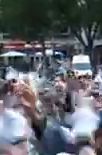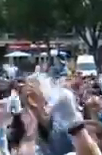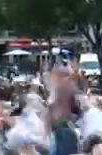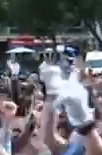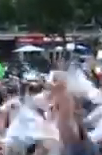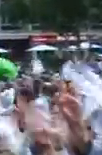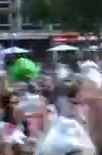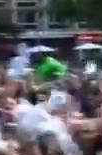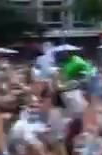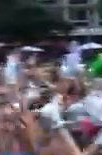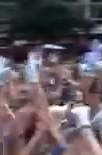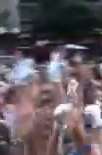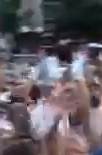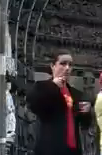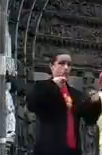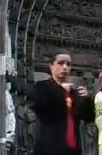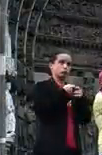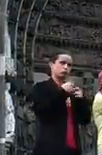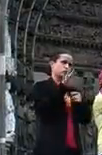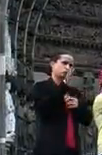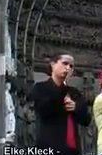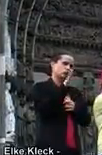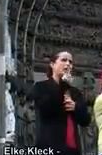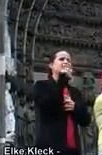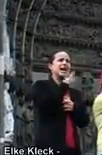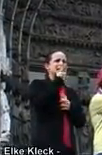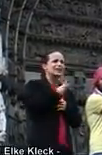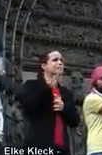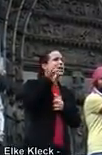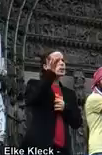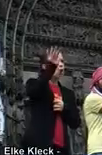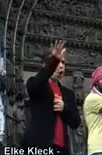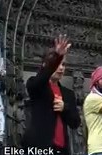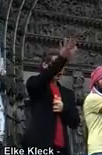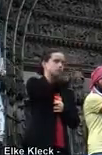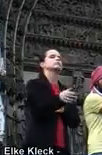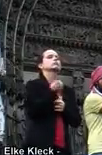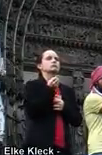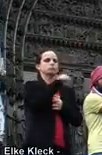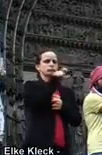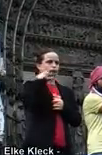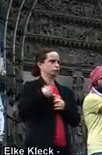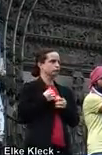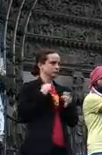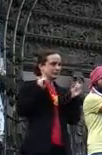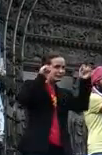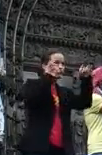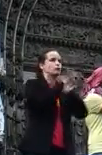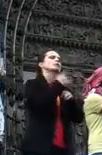100% Untertitel! 13 Millionen schwerhöriger und ertraubter Menschen in Deutschland, von